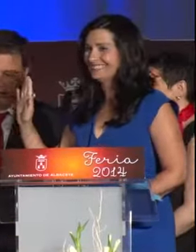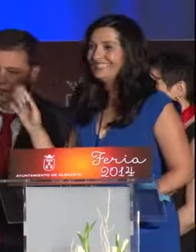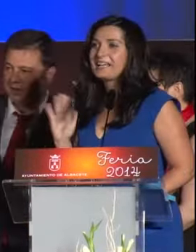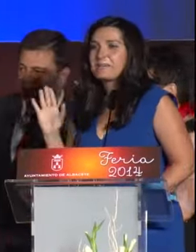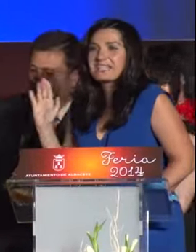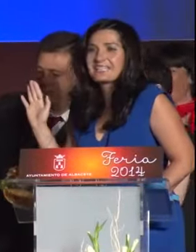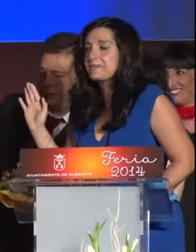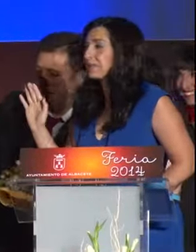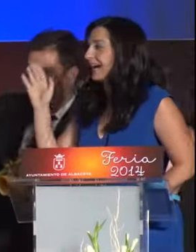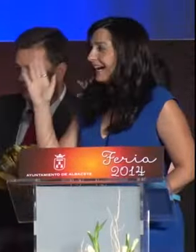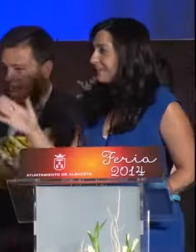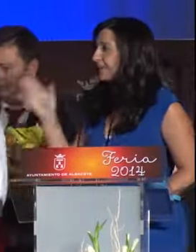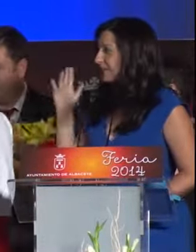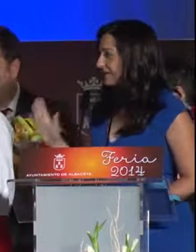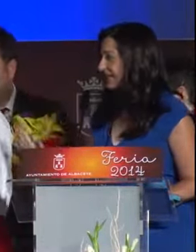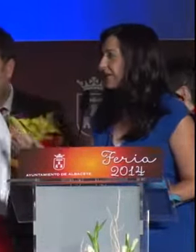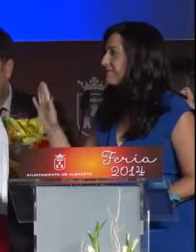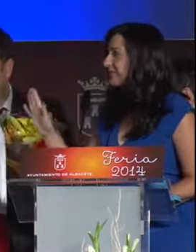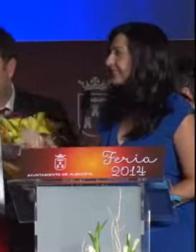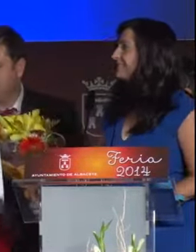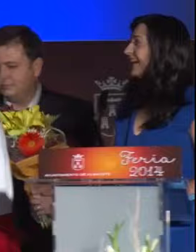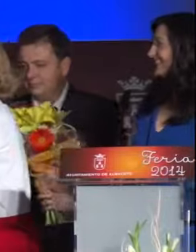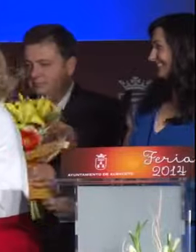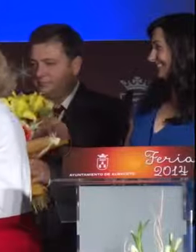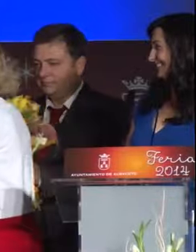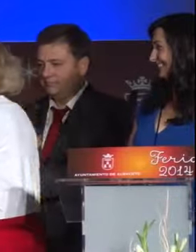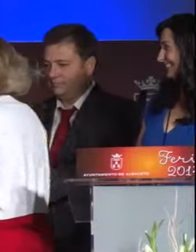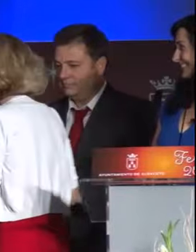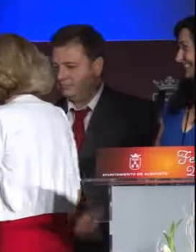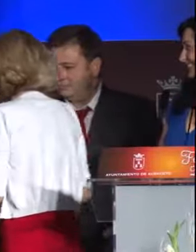momentito. Que prisa tienen por bajar, ¿no? Todavía no, un momentito más.